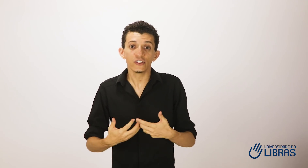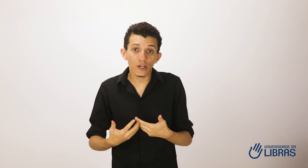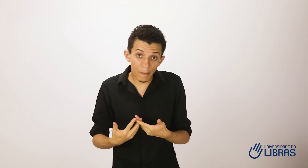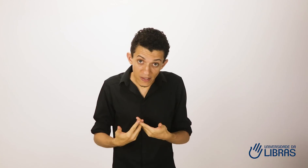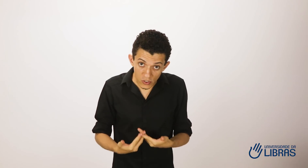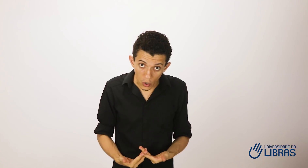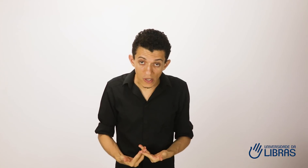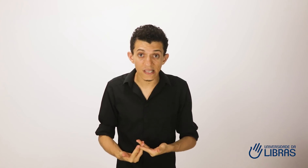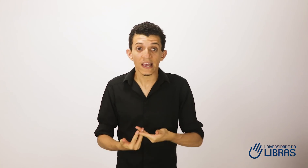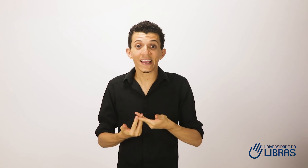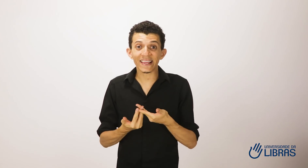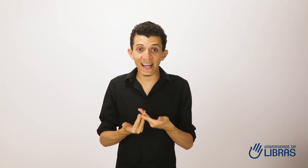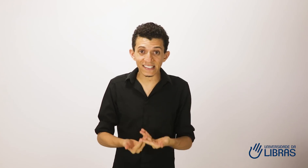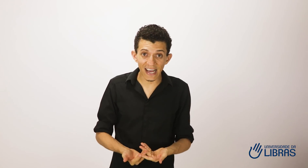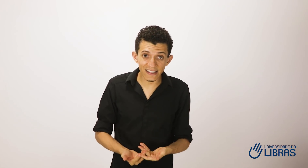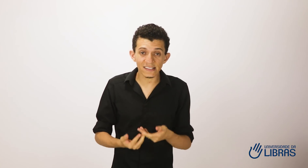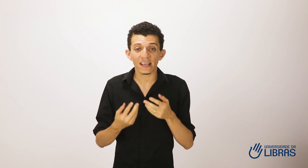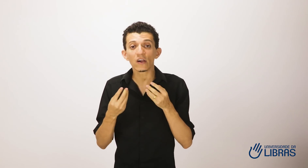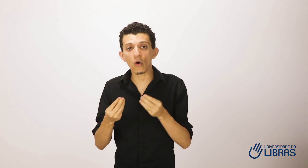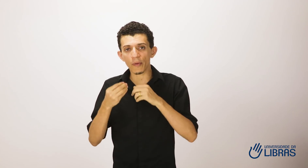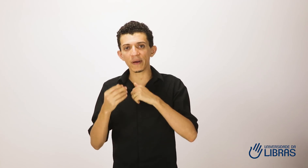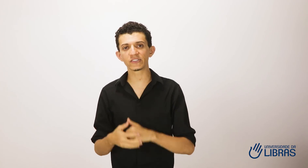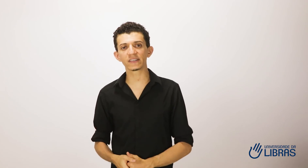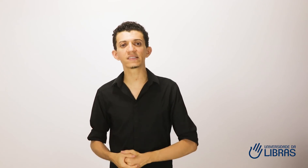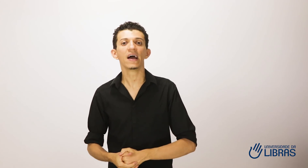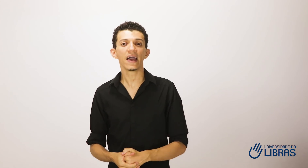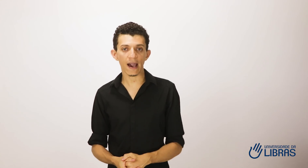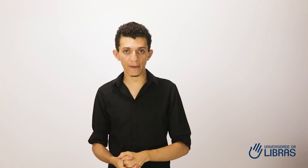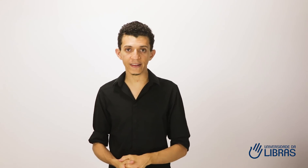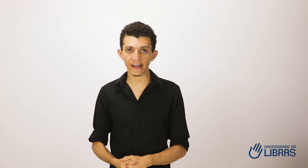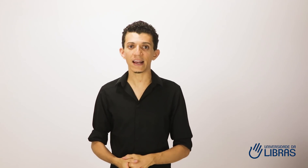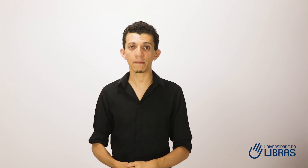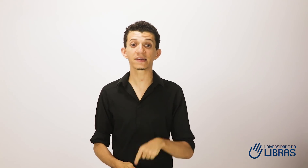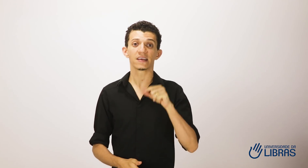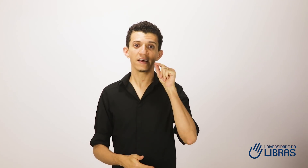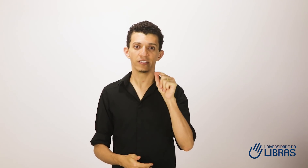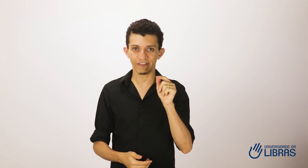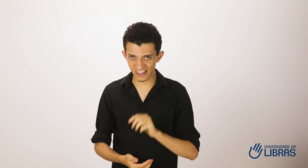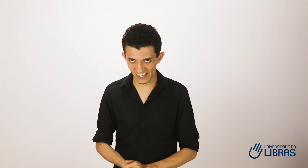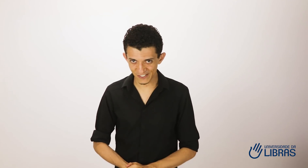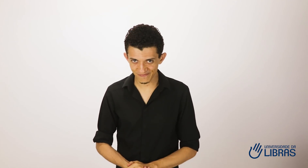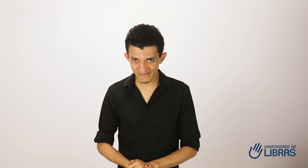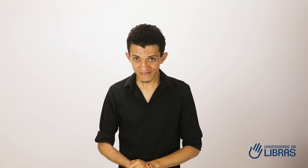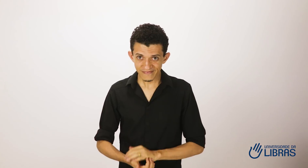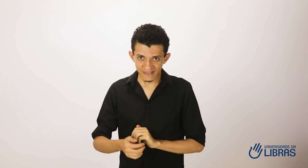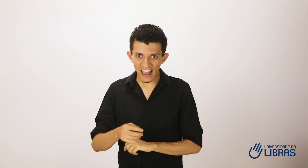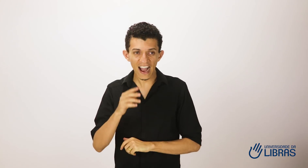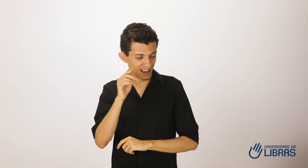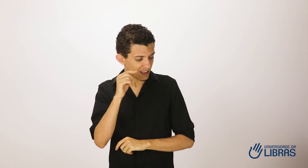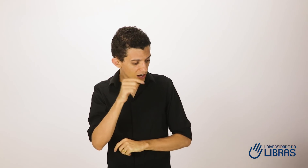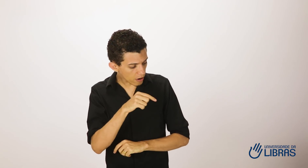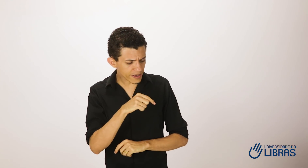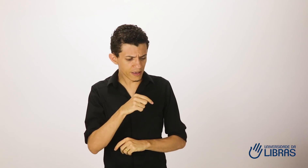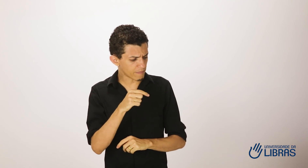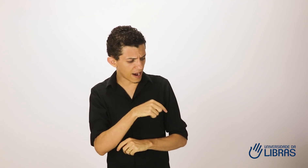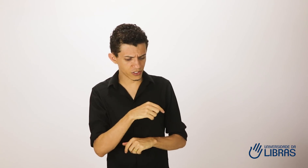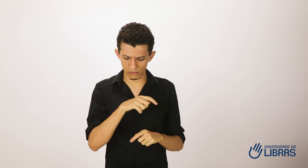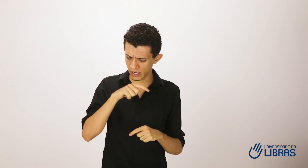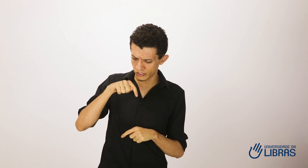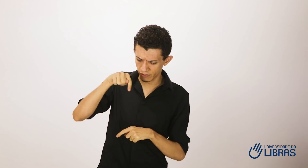de pessoas interessadas e comprometidas em aprender a Libras de verdade. Logo aqui embaixo, no cantinho, não